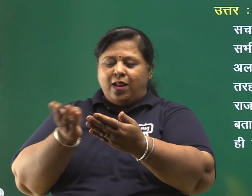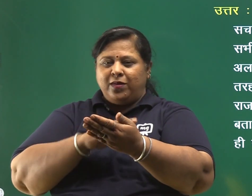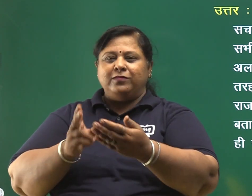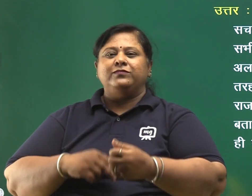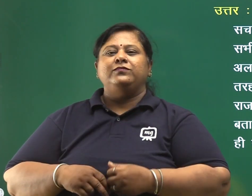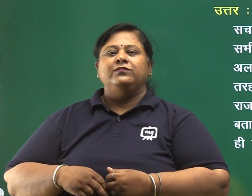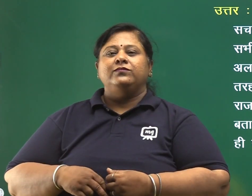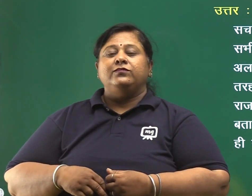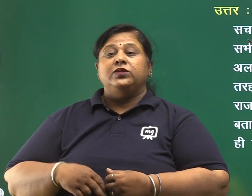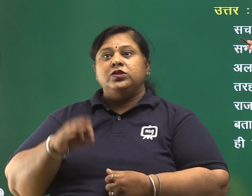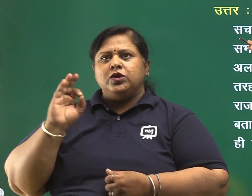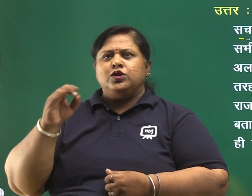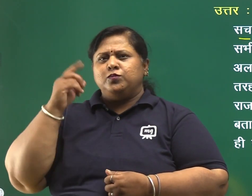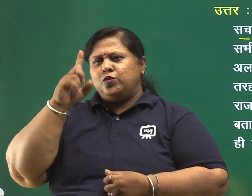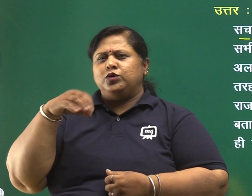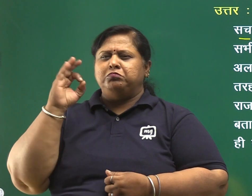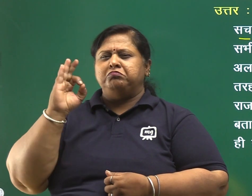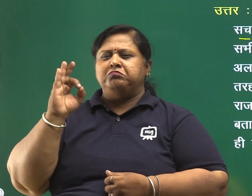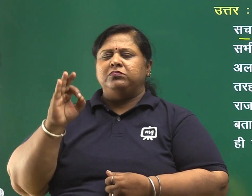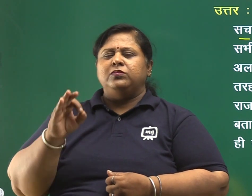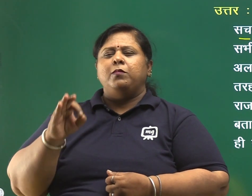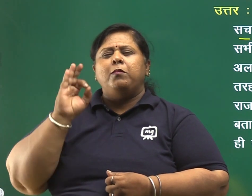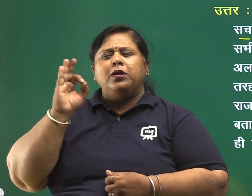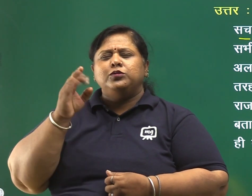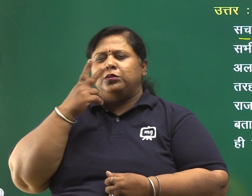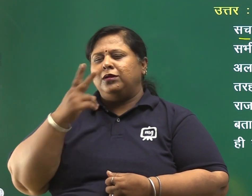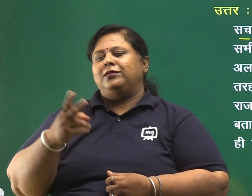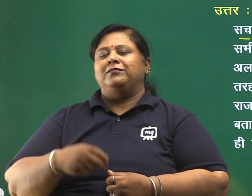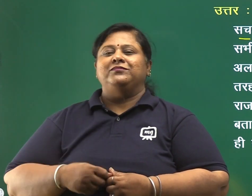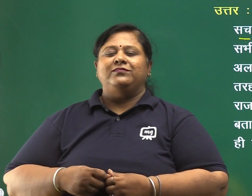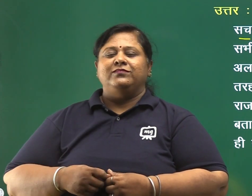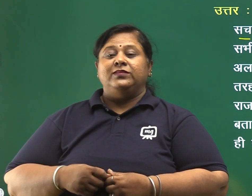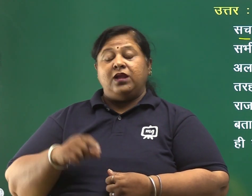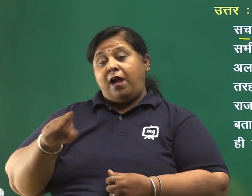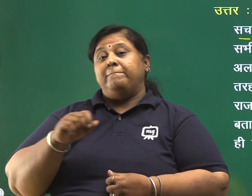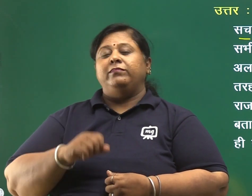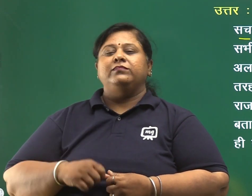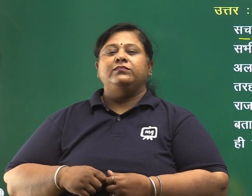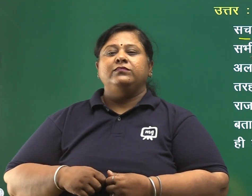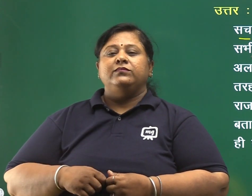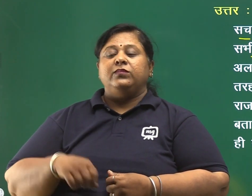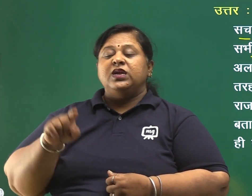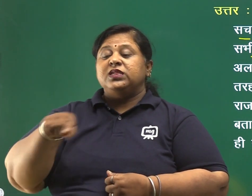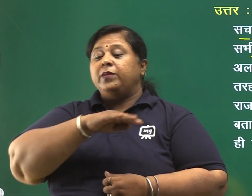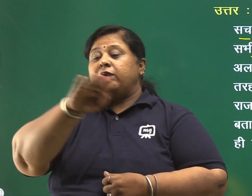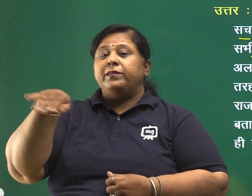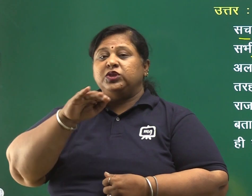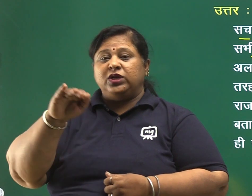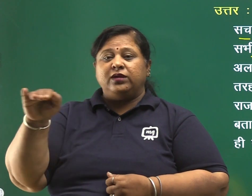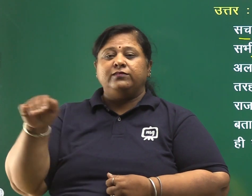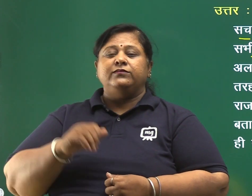एल्बम सचमुच बड़ा प्यारा था। अब सभी बच्चे